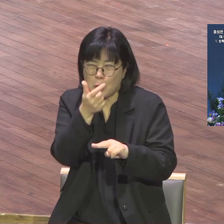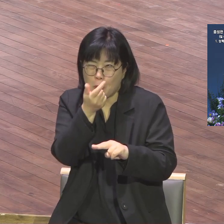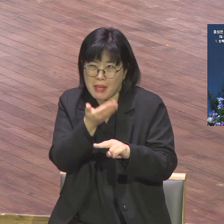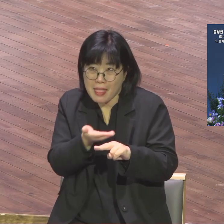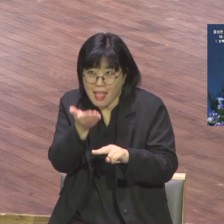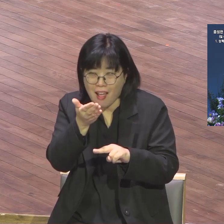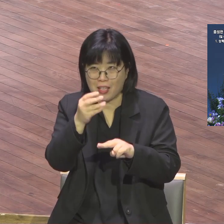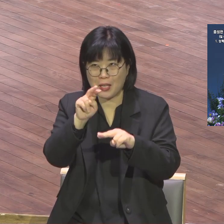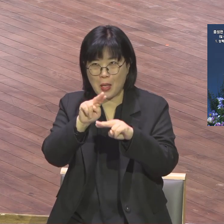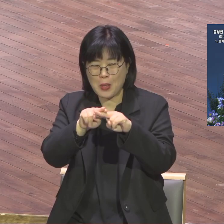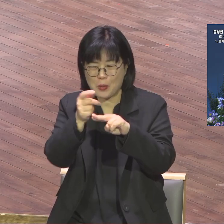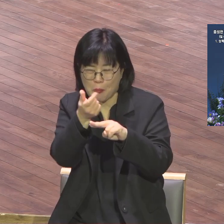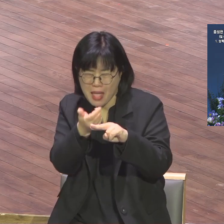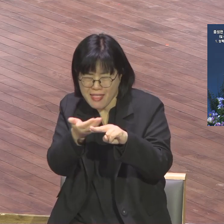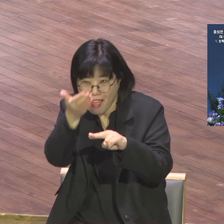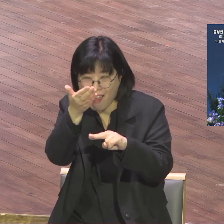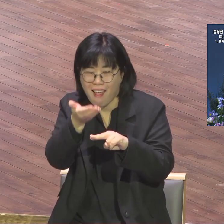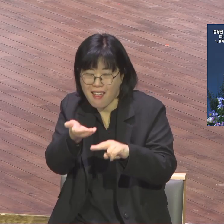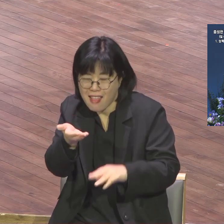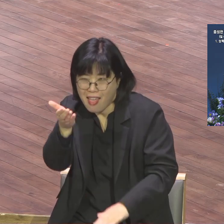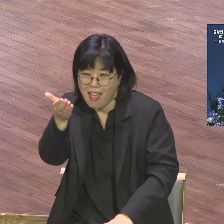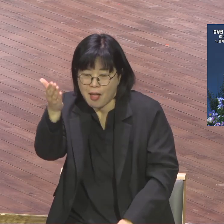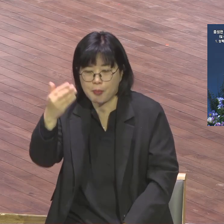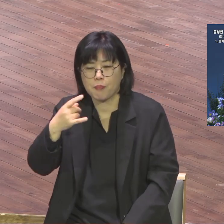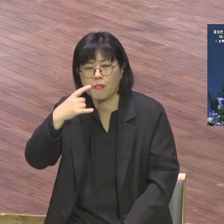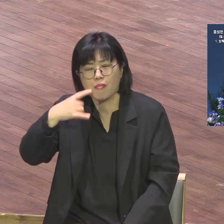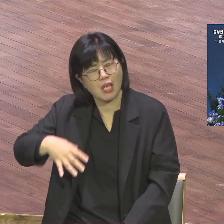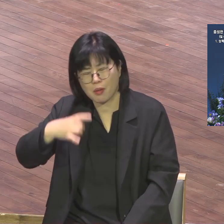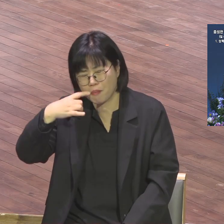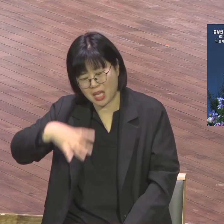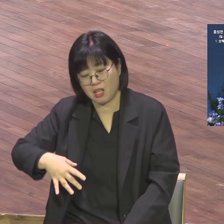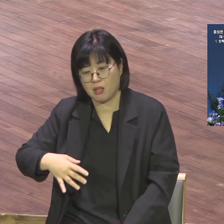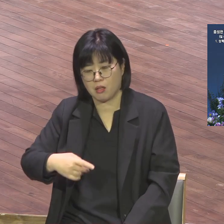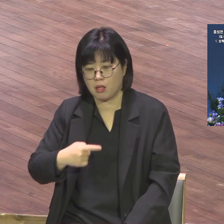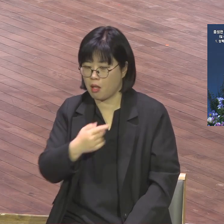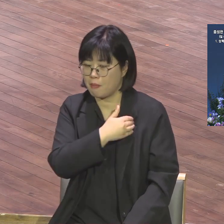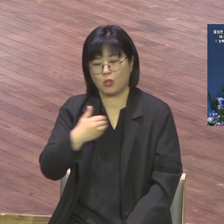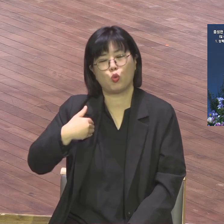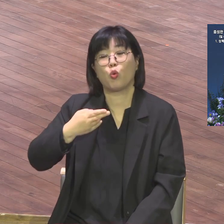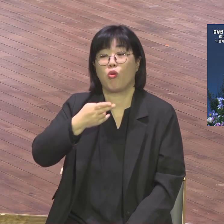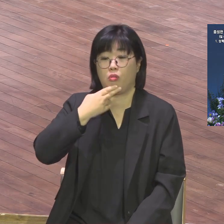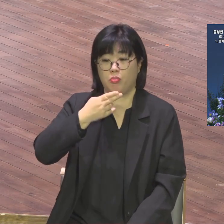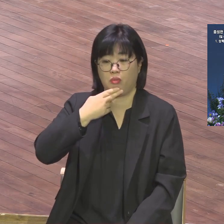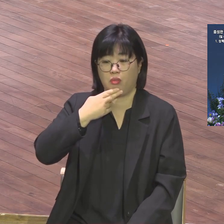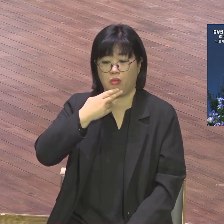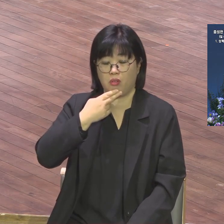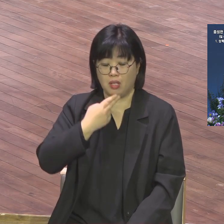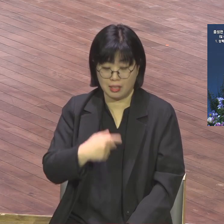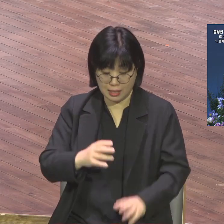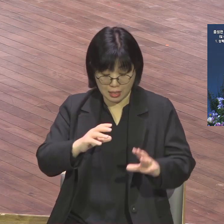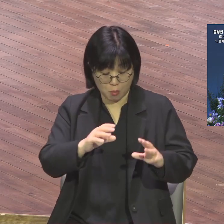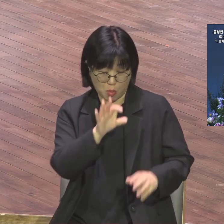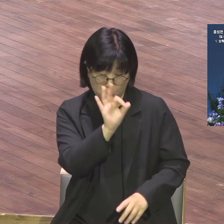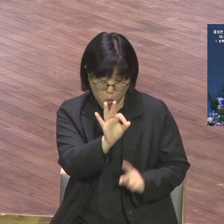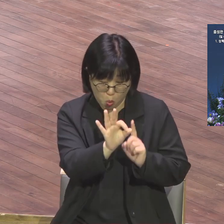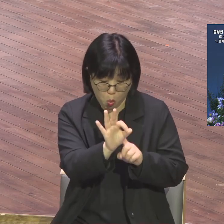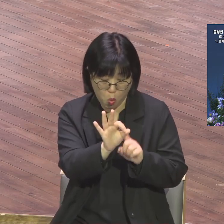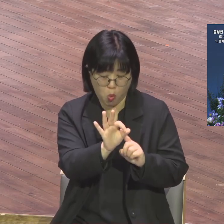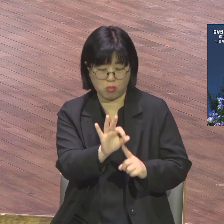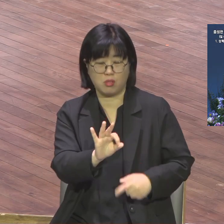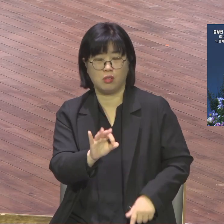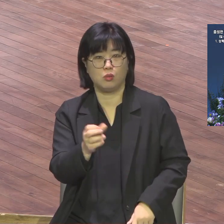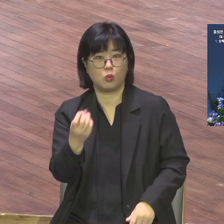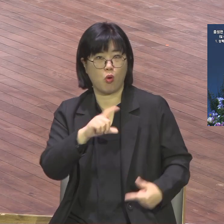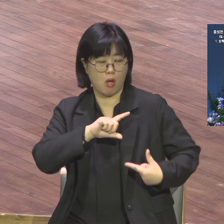그래서 부족하다 그 말이죠. 사도 바울은 우리에게 이런 일시적인 세상적인 만족이 아니라